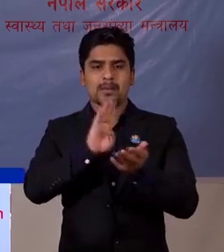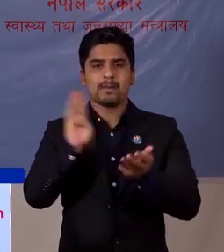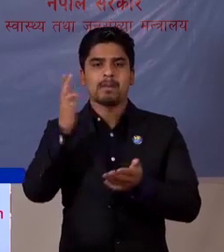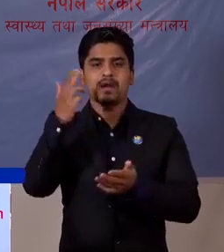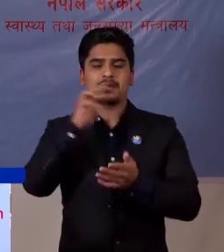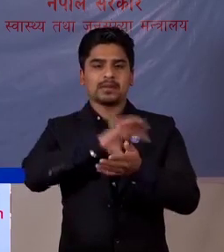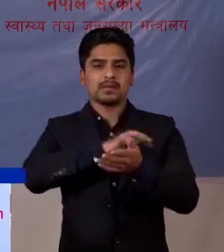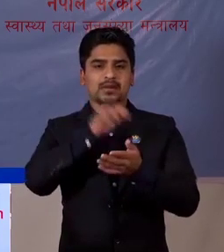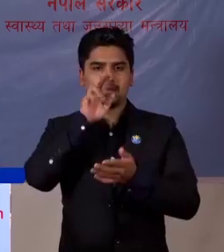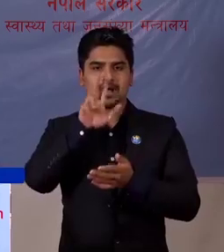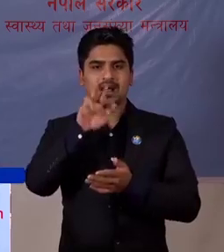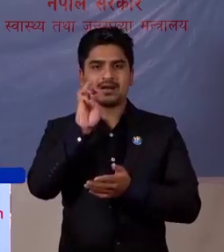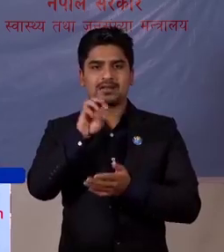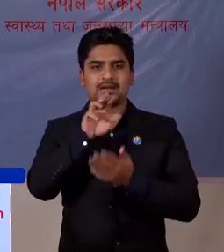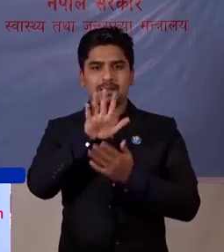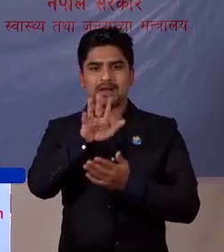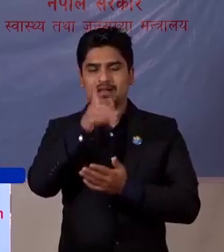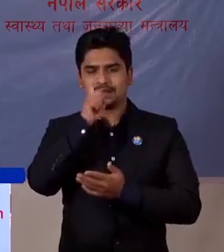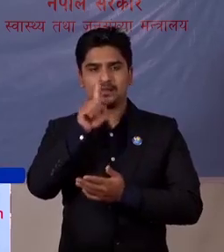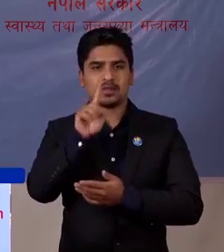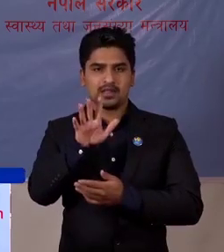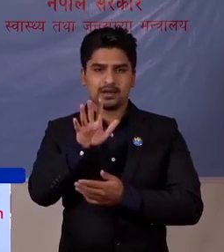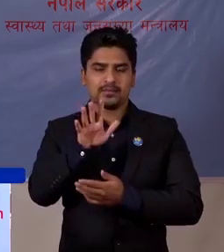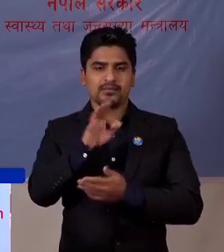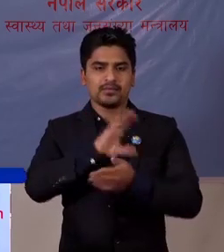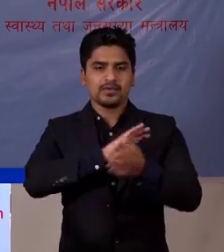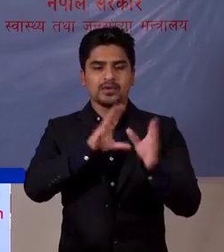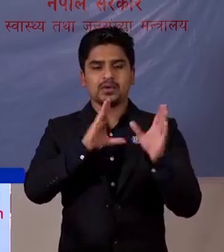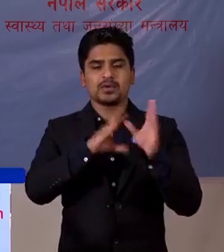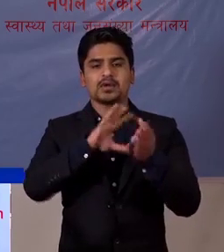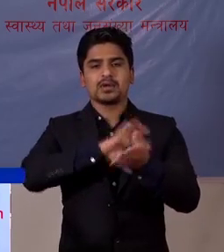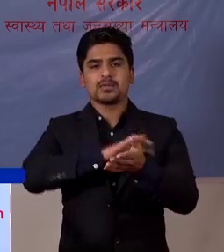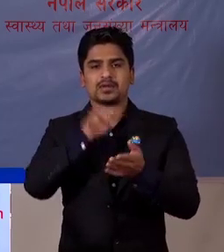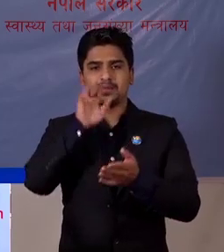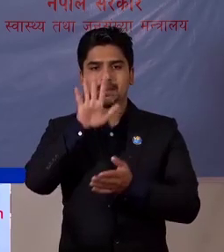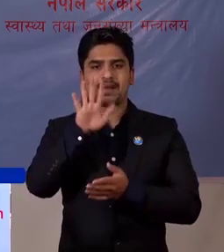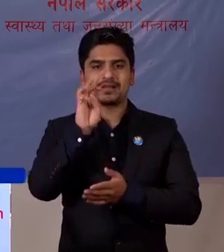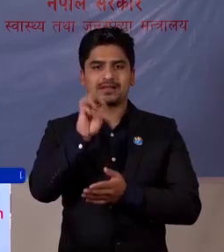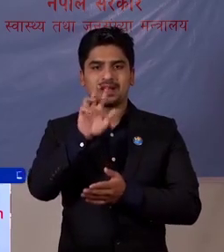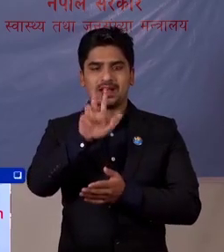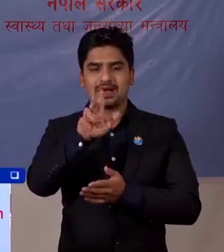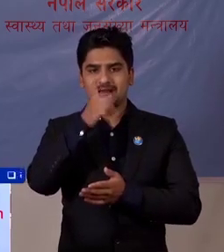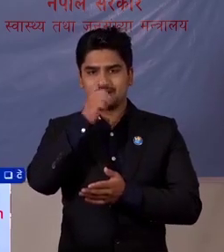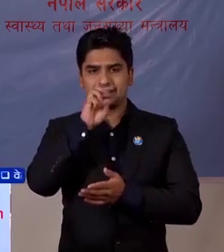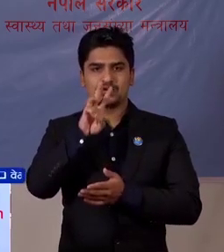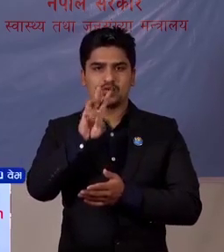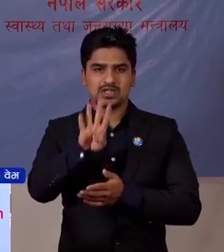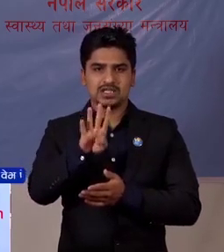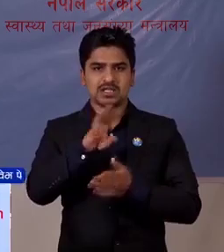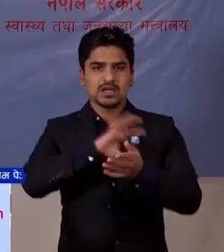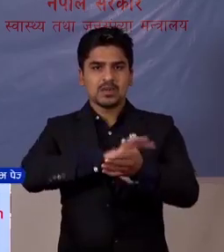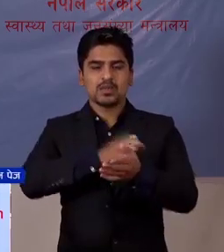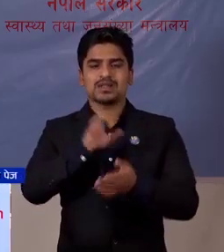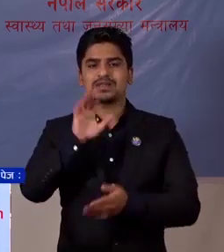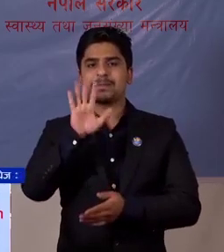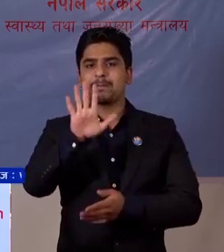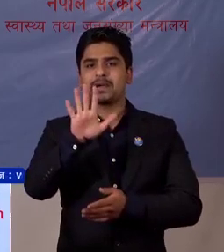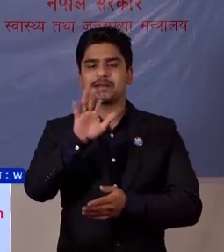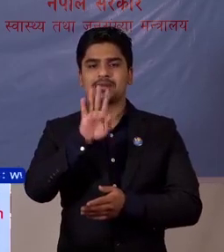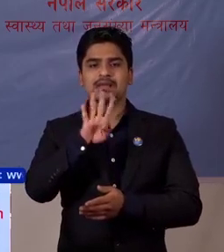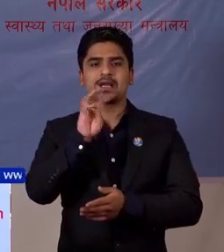प्रदेशमा 8,515, गण्डकी प्रदेशमा 5,834, प्रदेश नम्बर